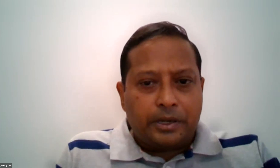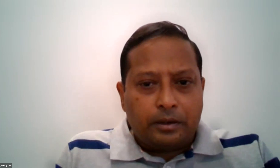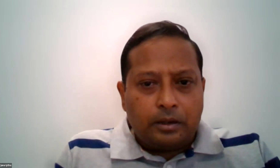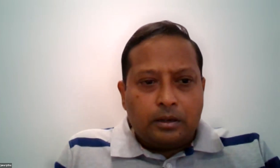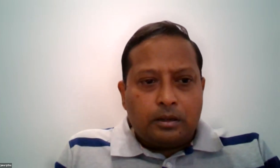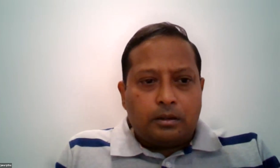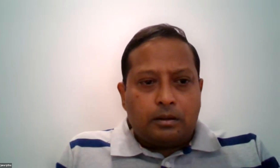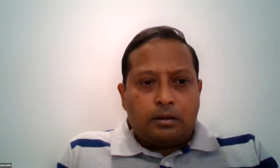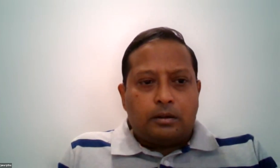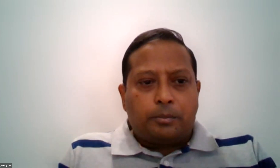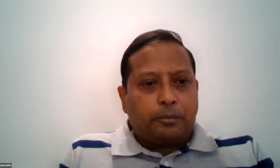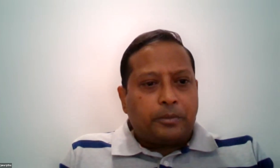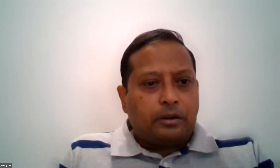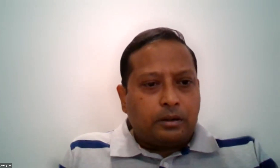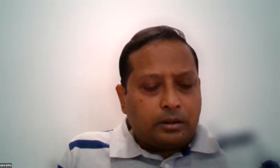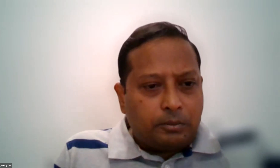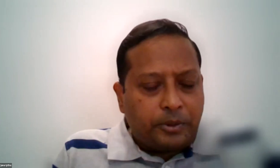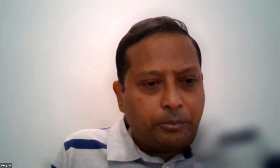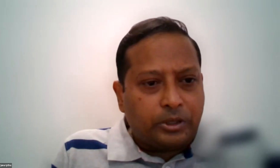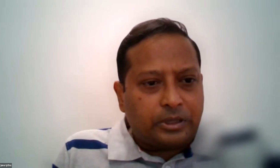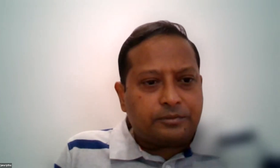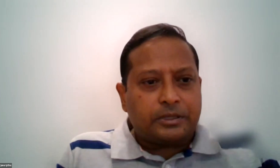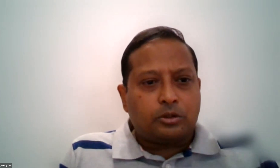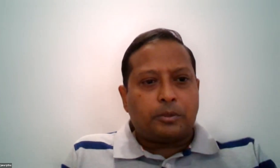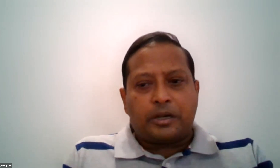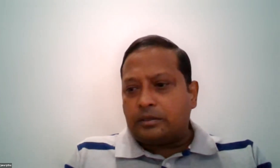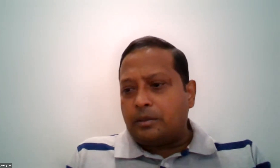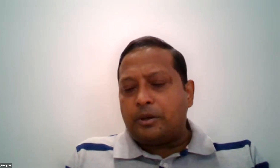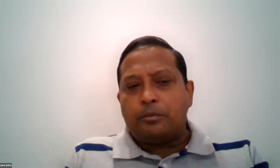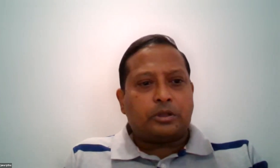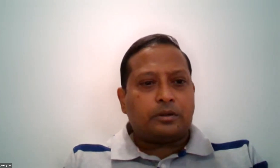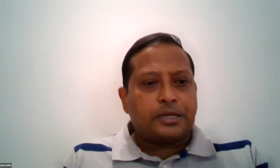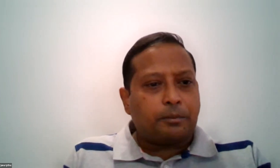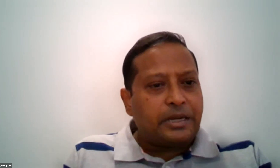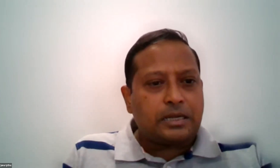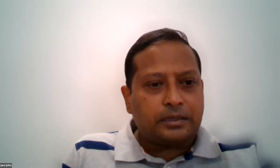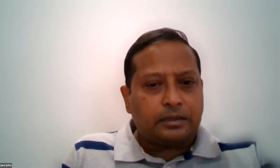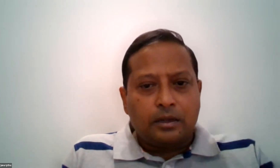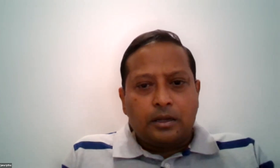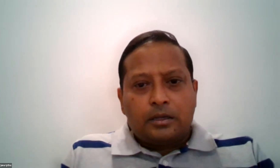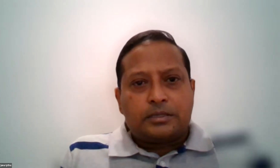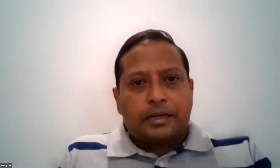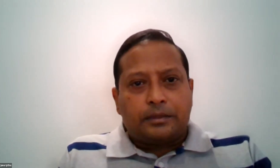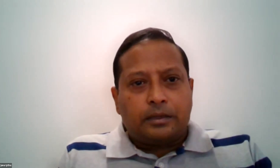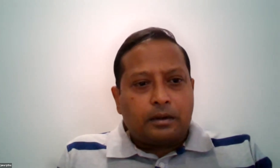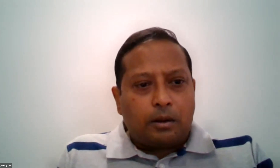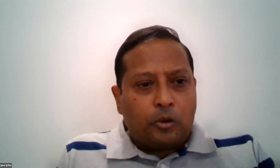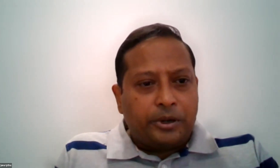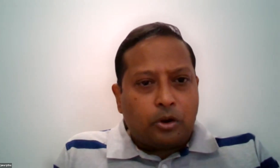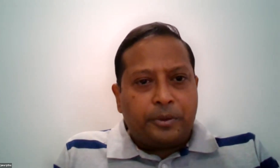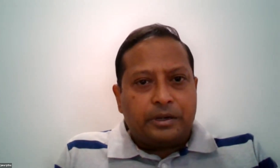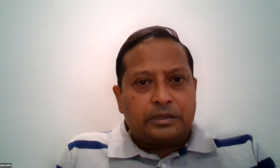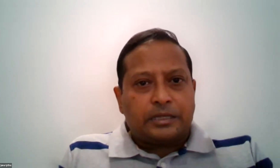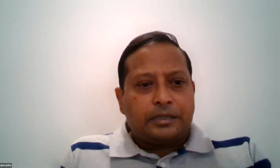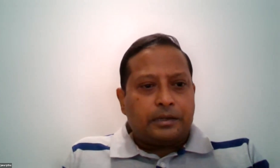ट्रांसपेरेंट वे में डिपार्टमेंट पीएमयू की तरफ से, सुगम्य भारत की पीएमयू की तरफ से एक मेल जाती है जिसके अंदर आपको